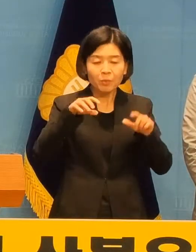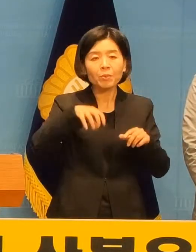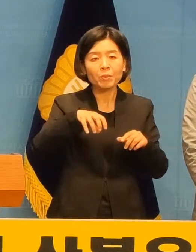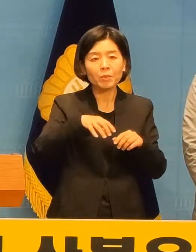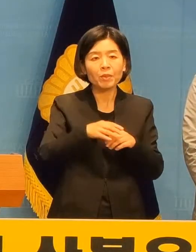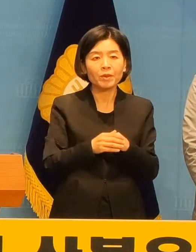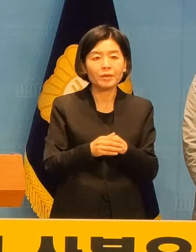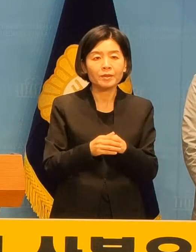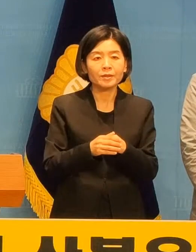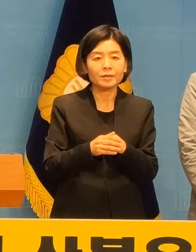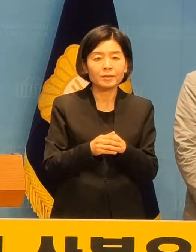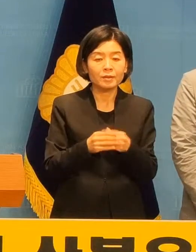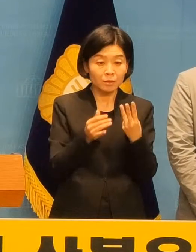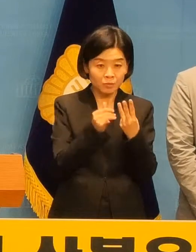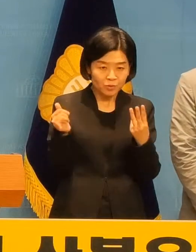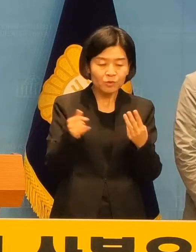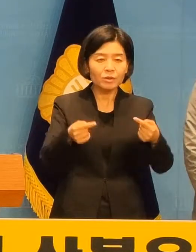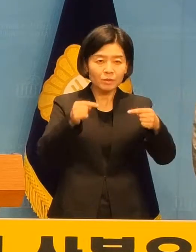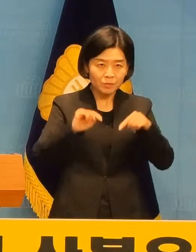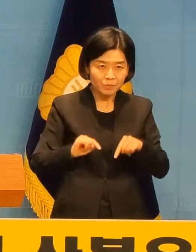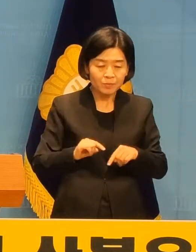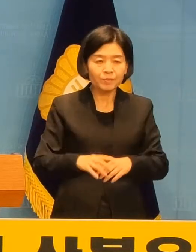이재민, 정항우님 오셨습니다.